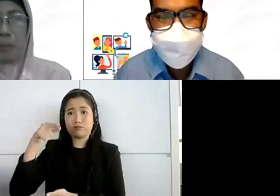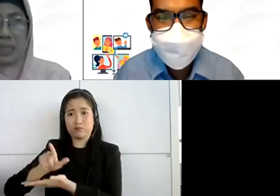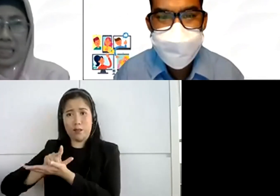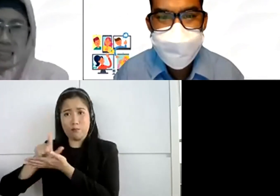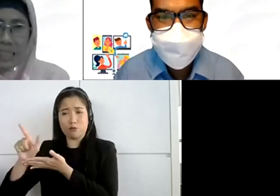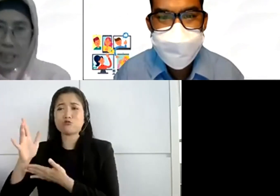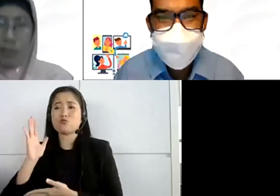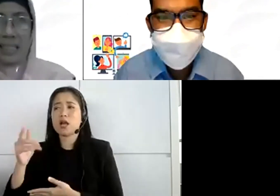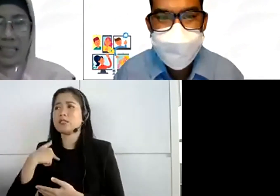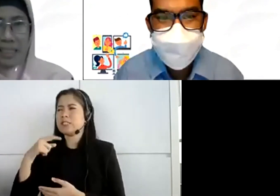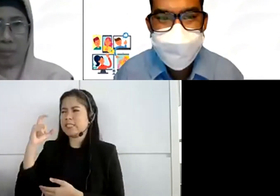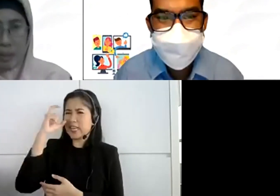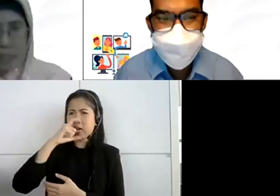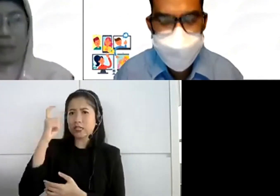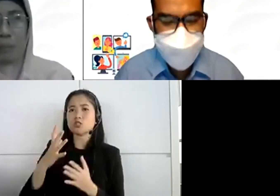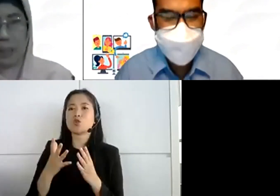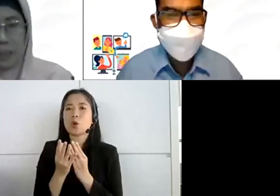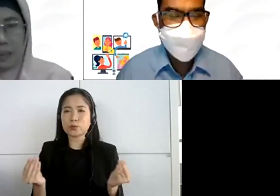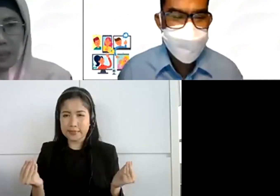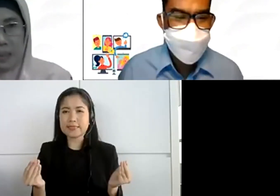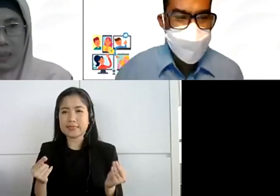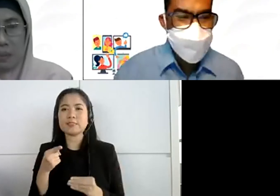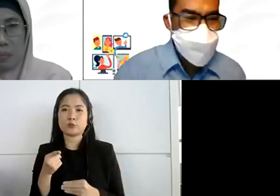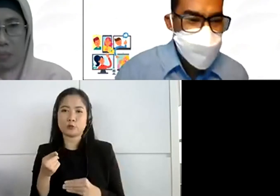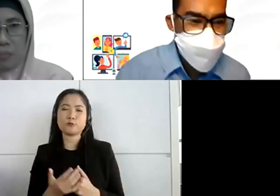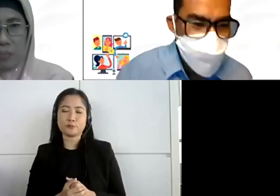kami mencari jalan keluarnya. Mungkin begitu, Pak.